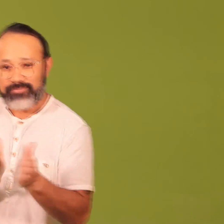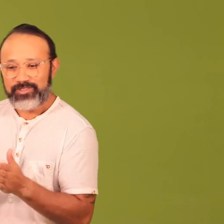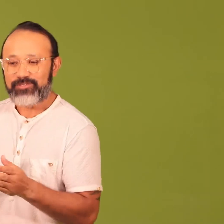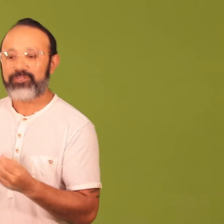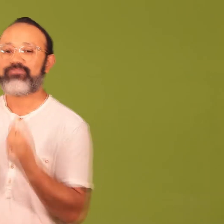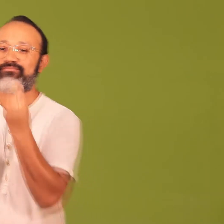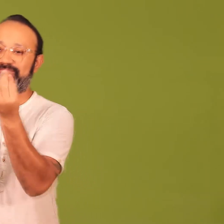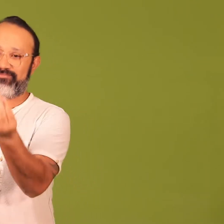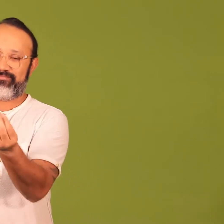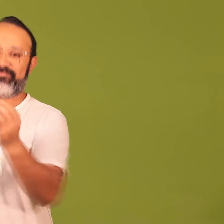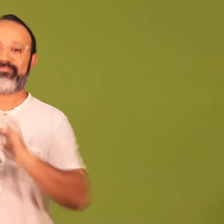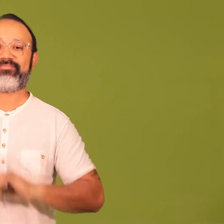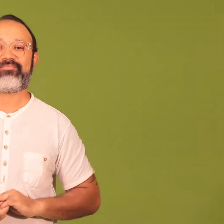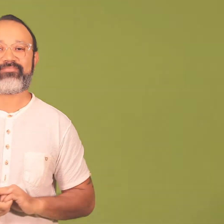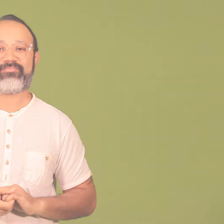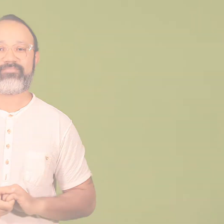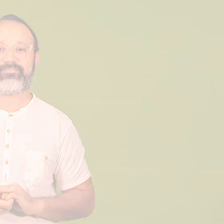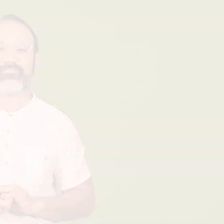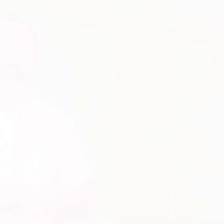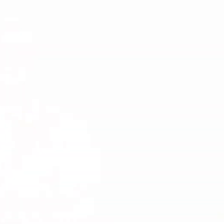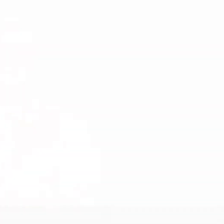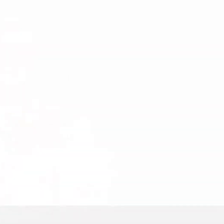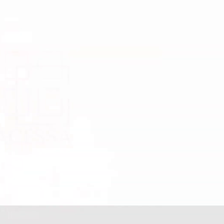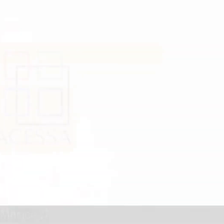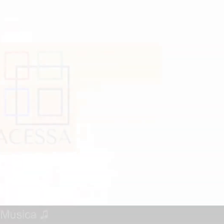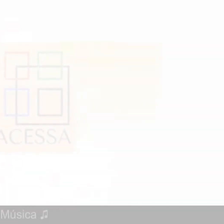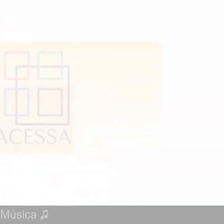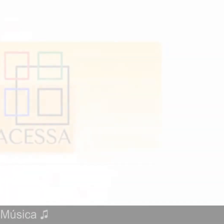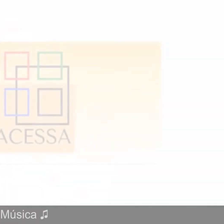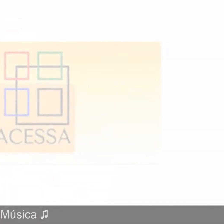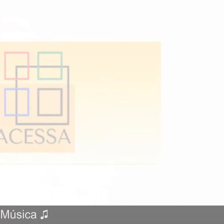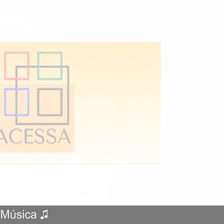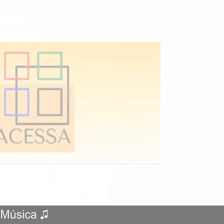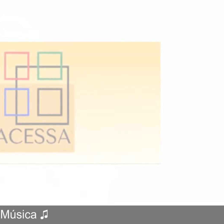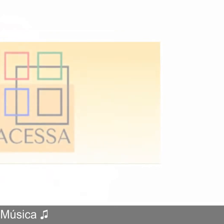o fim da sinalização em libras e